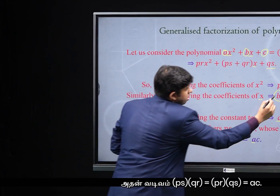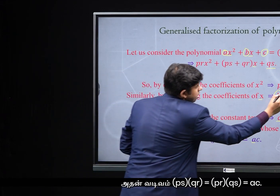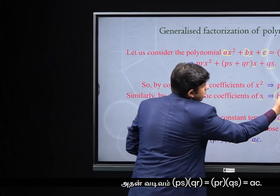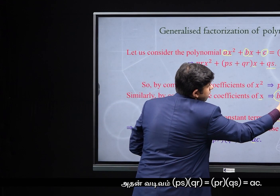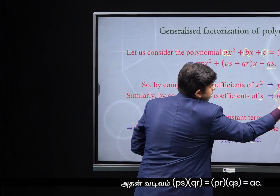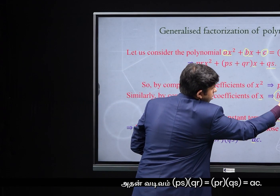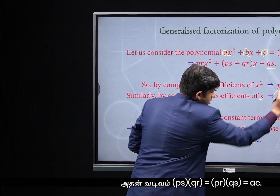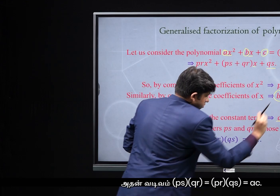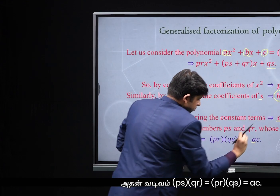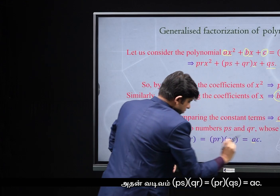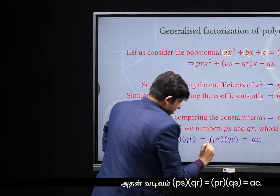அடைப்புக்குறிக்குள் QS ஈடு AC.